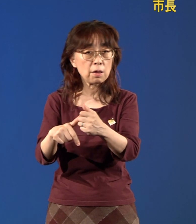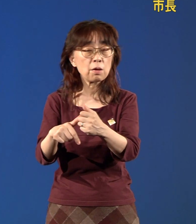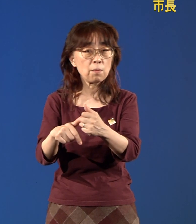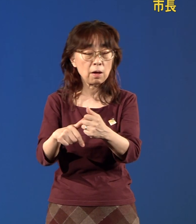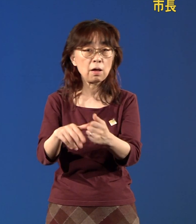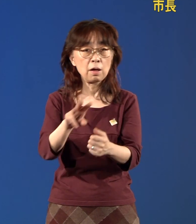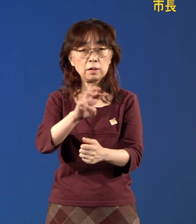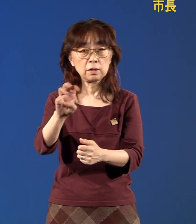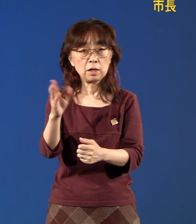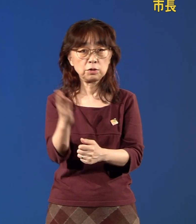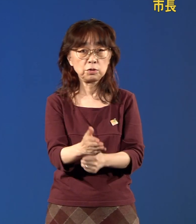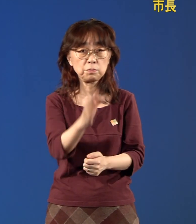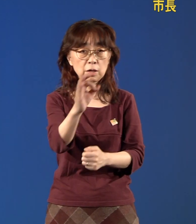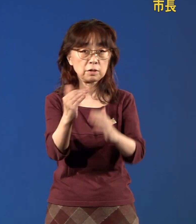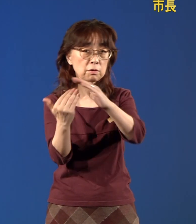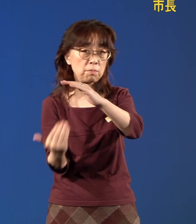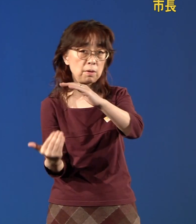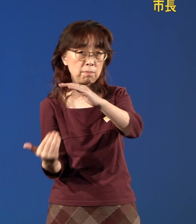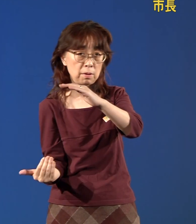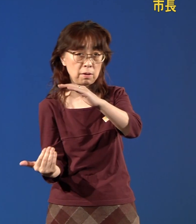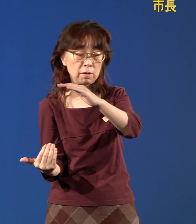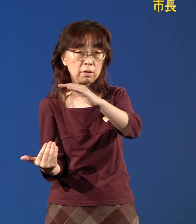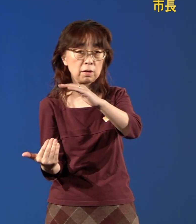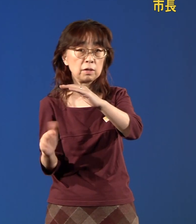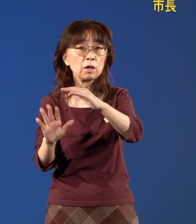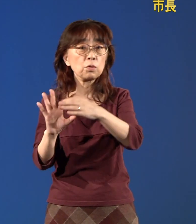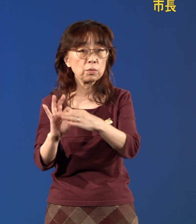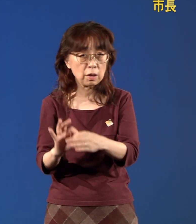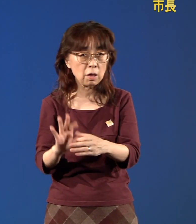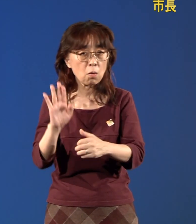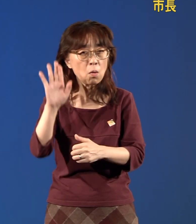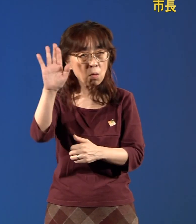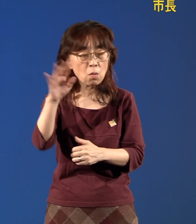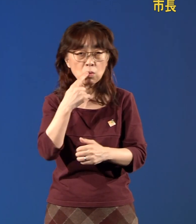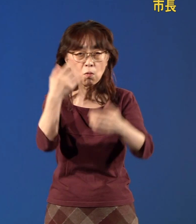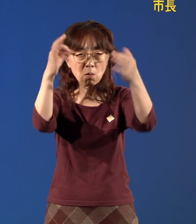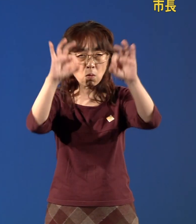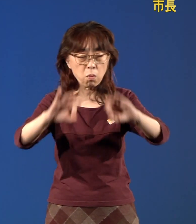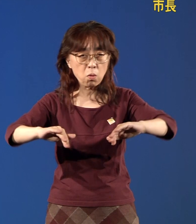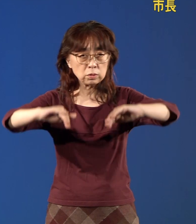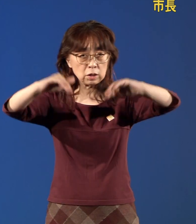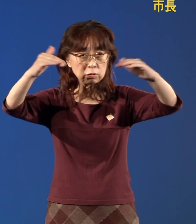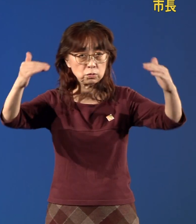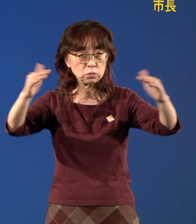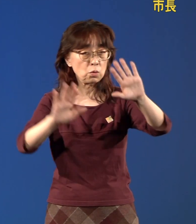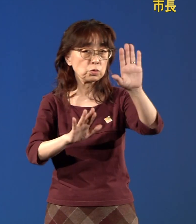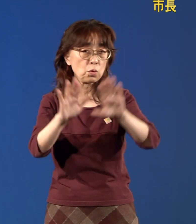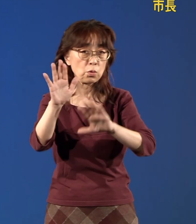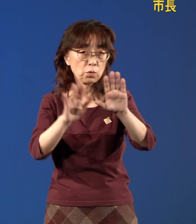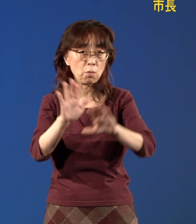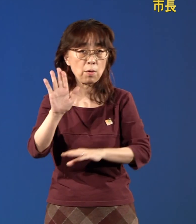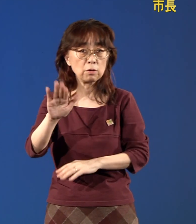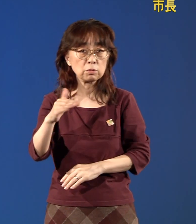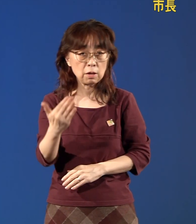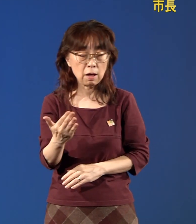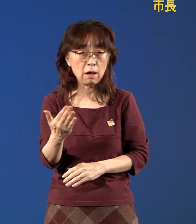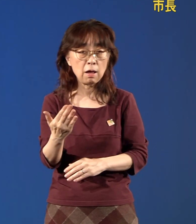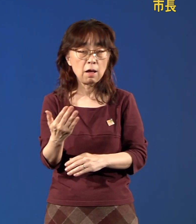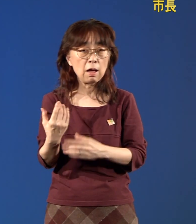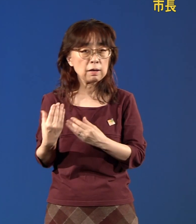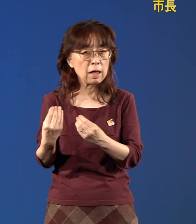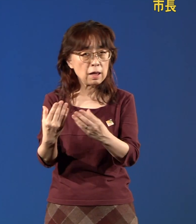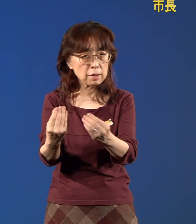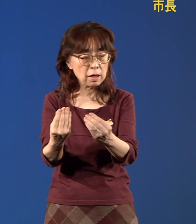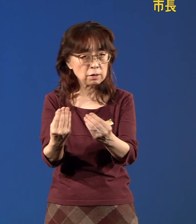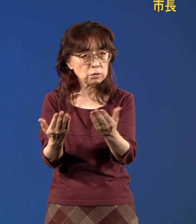ってませんので、今後の降雪の状況にもよりますけれども、現状ではかなり例年よりも予